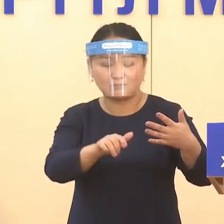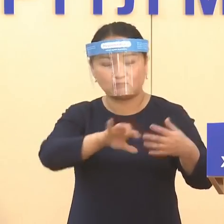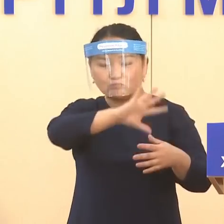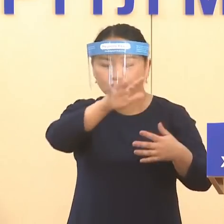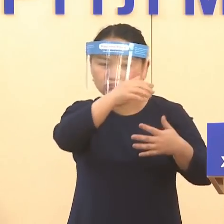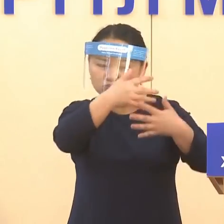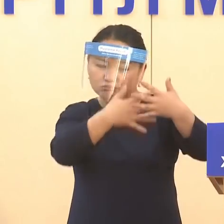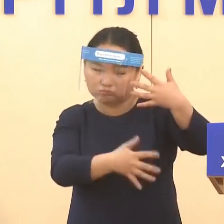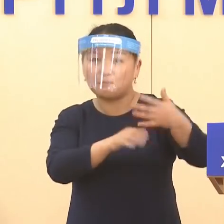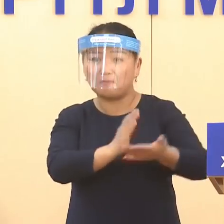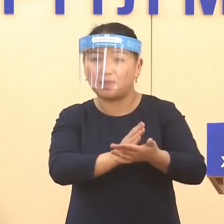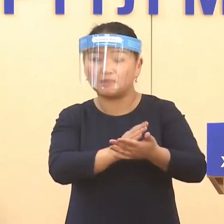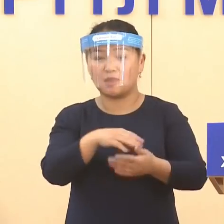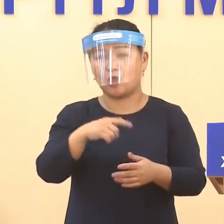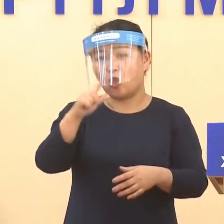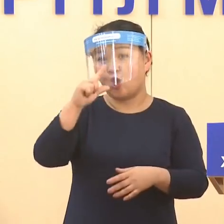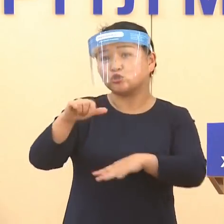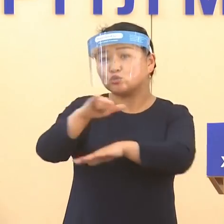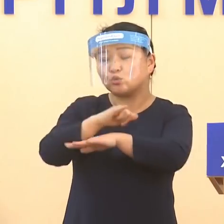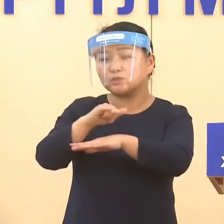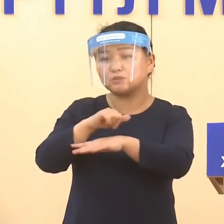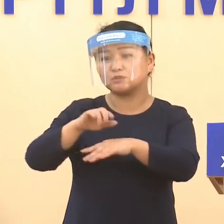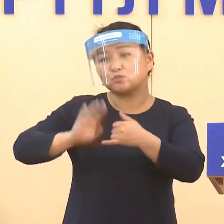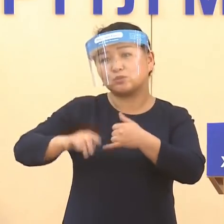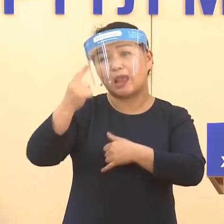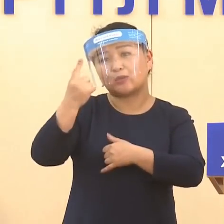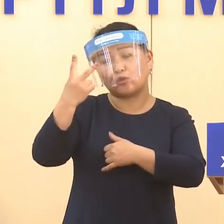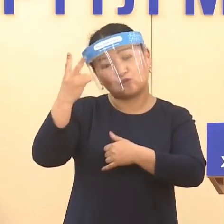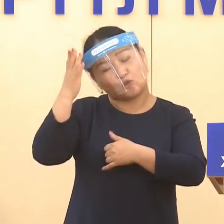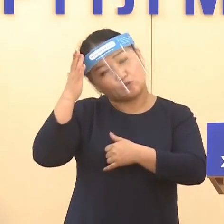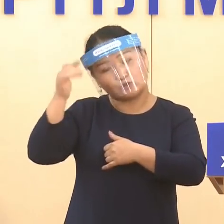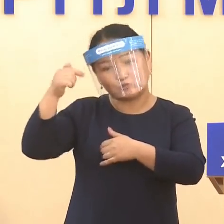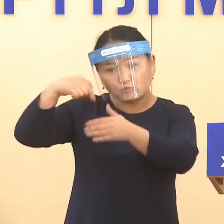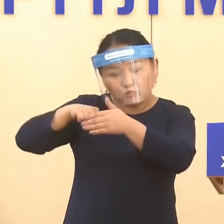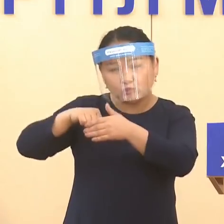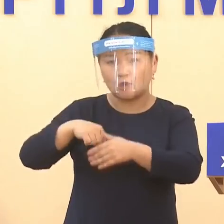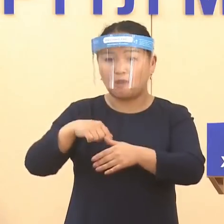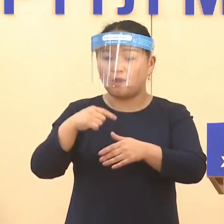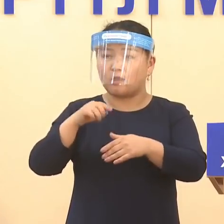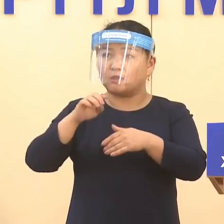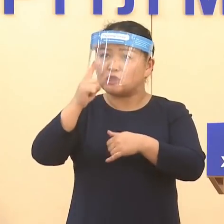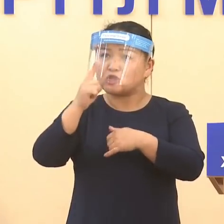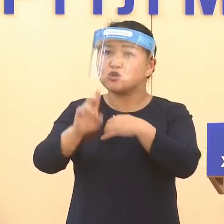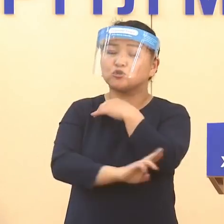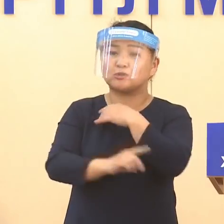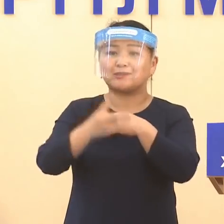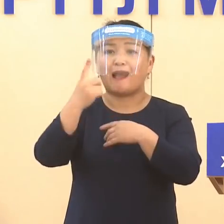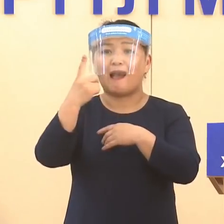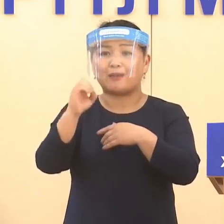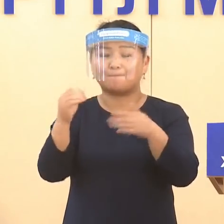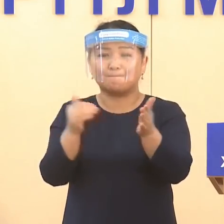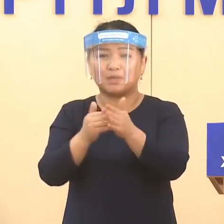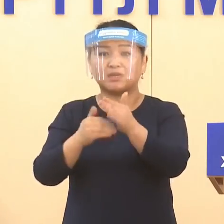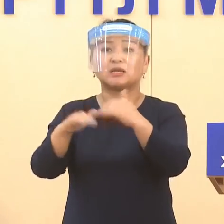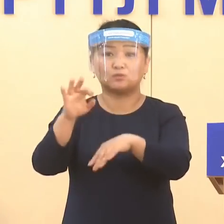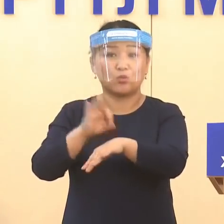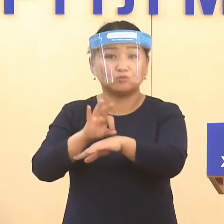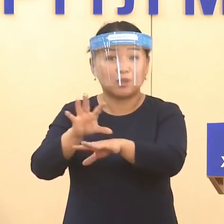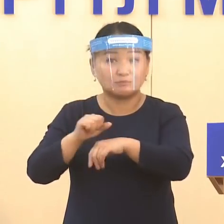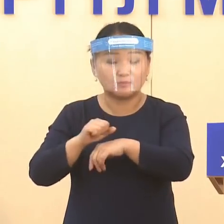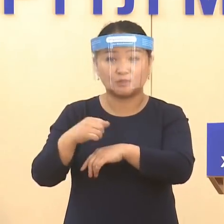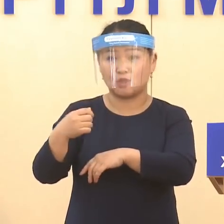Оросын Албаны улсад сүүлийн 12 хоногийн туршид өдөрт 10,000 гаруй тохиолдлоор нэмэгдэж байна. За өчигдөр бол Төрөө